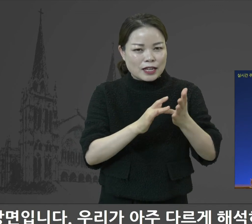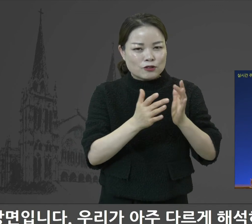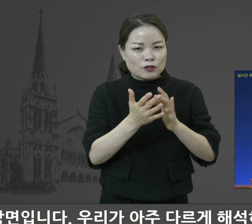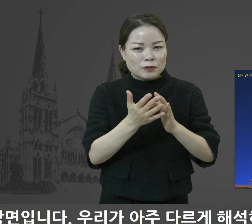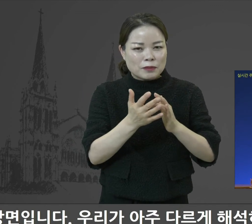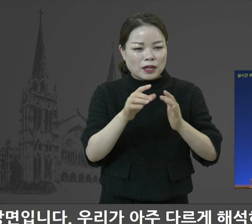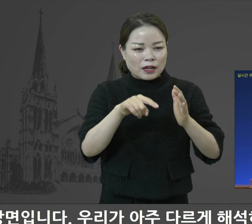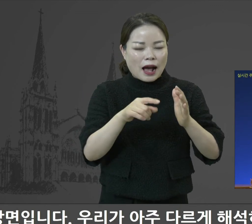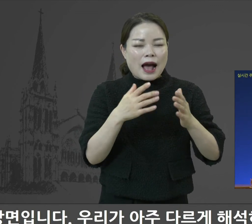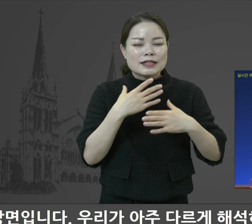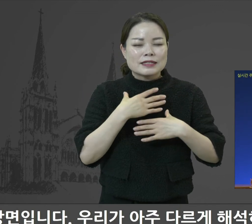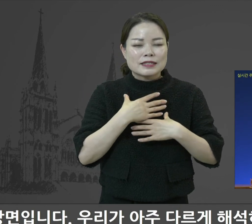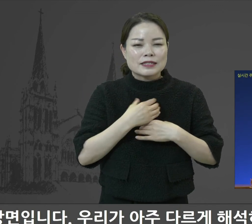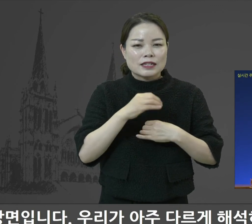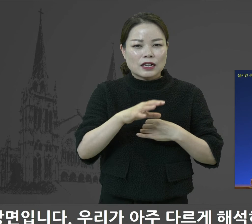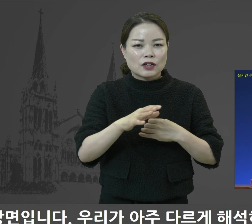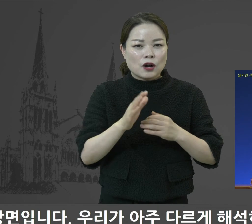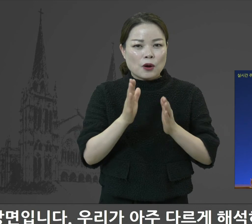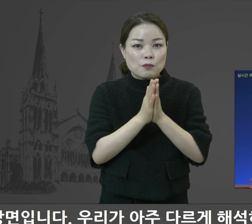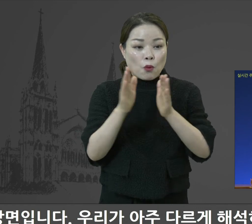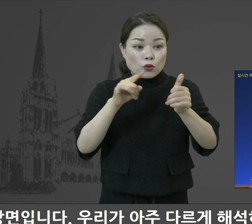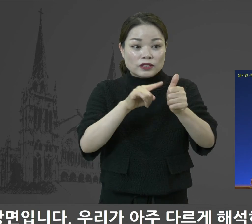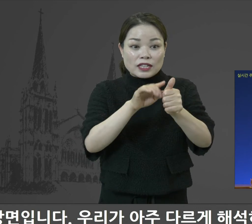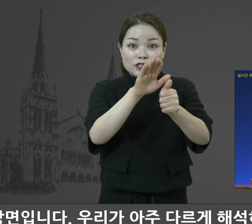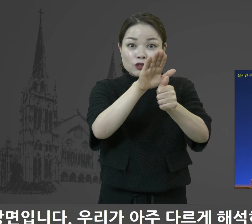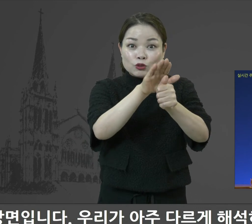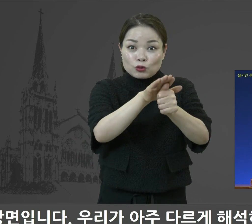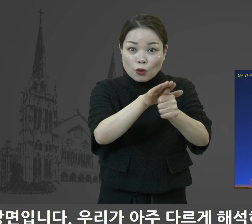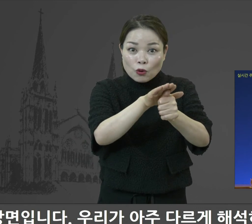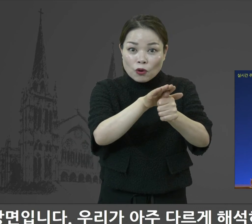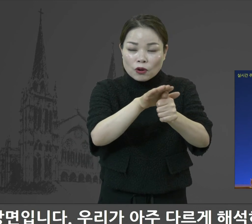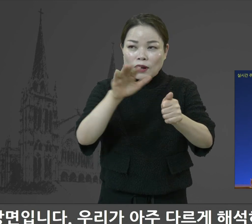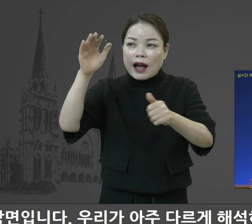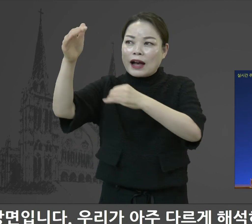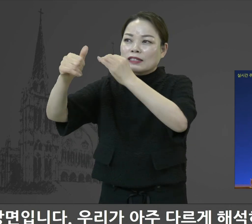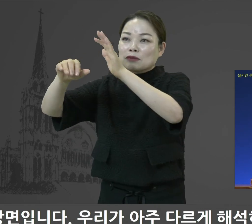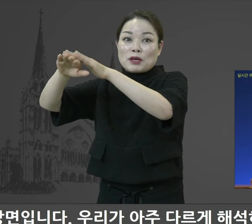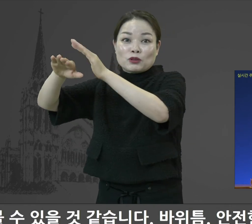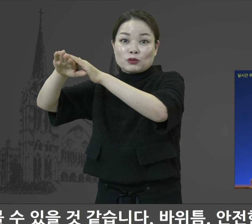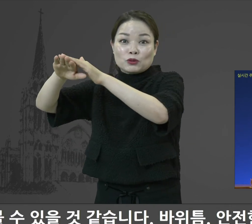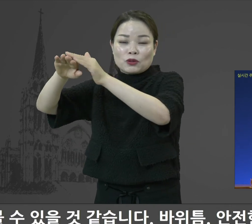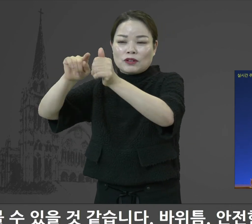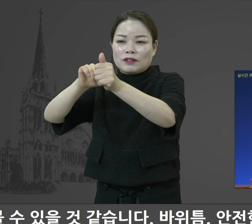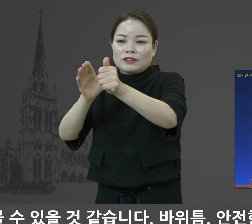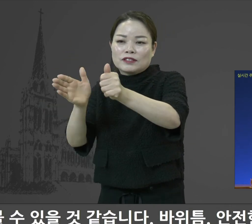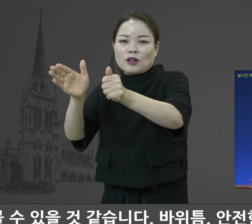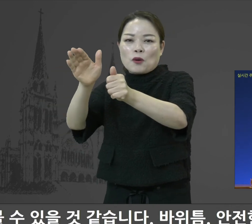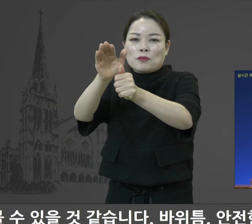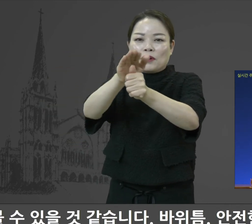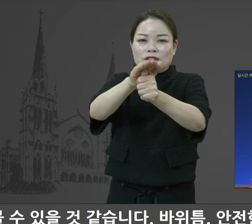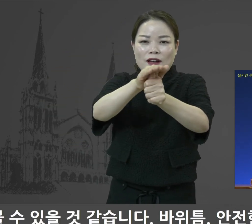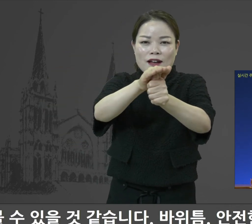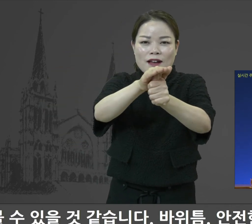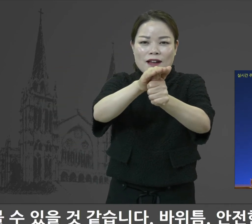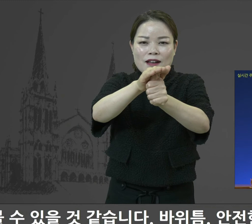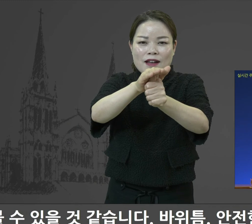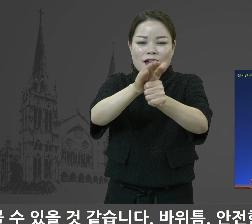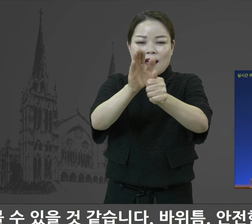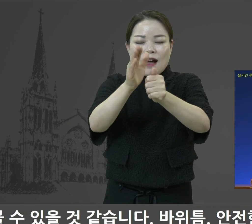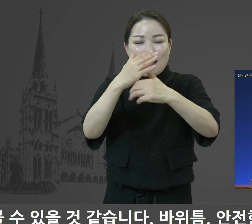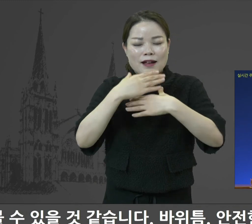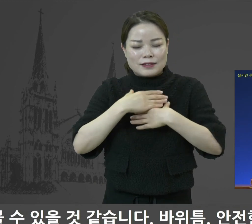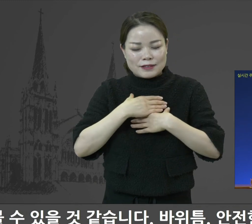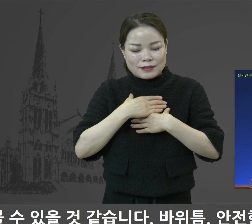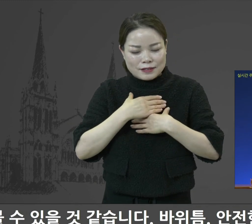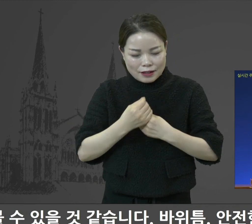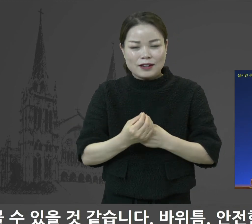틈에 모세를 두고 그 다음에 어땠습니까? 손으로 덮었다. 안전하게